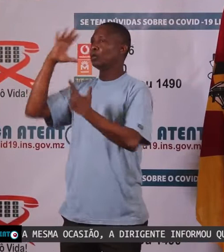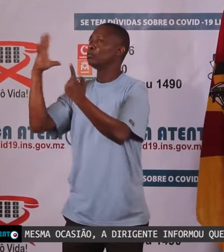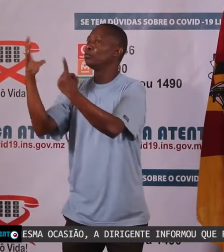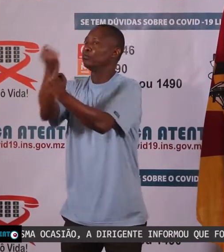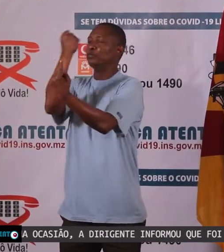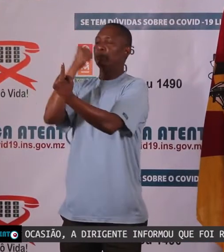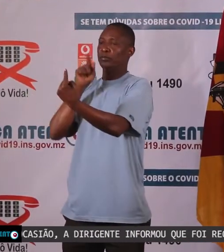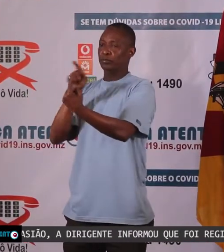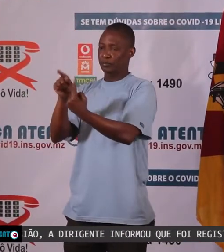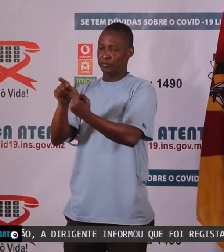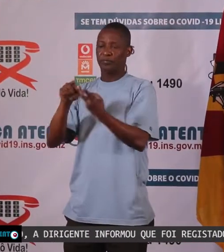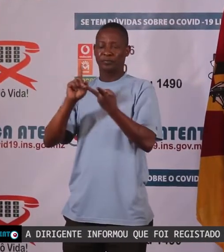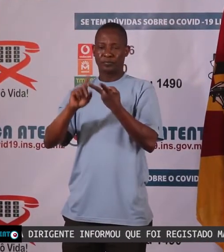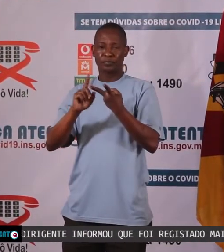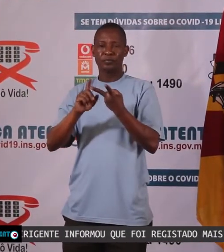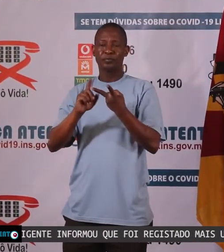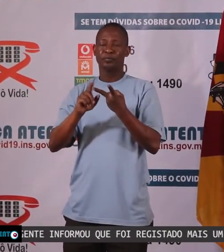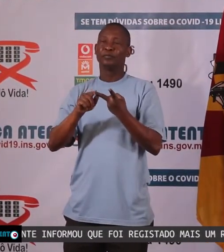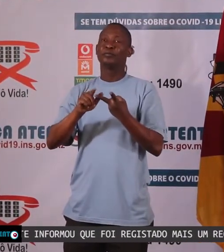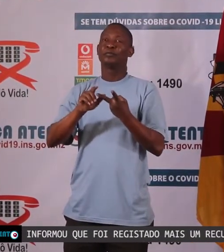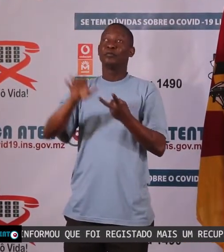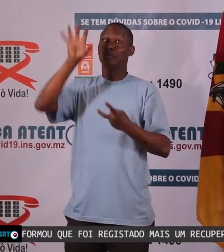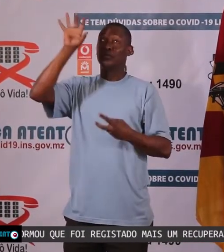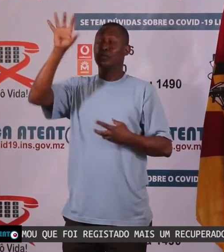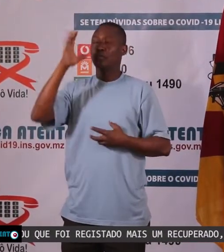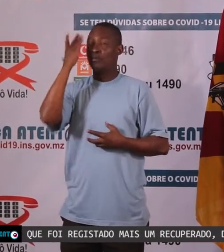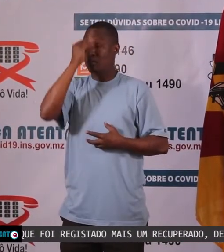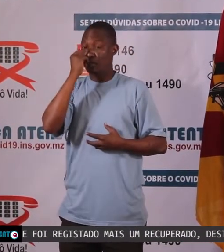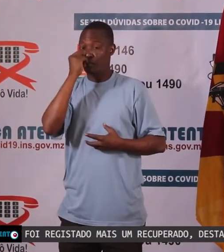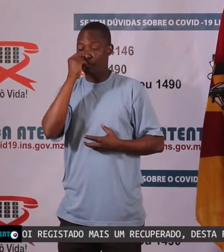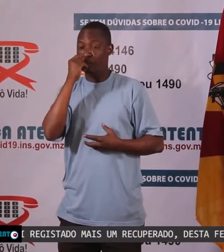Fortalecer as equipes locais de vigilância epidemiológica.